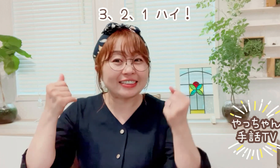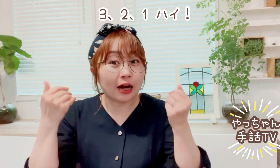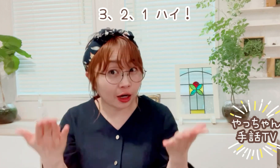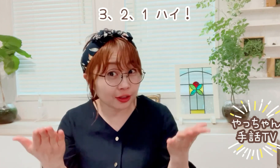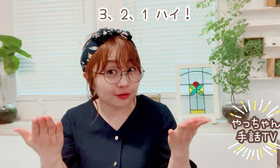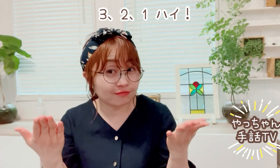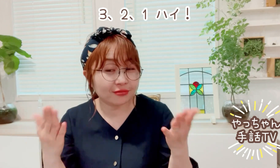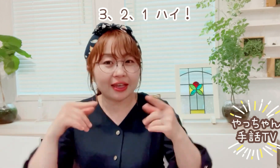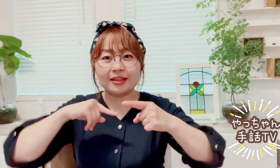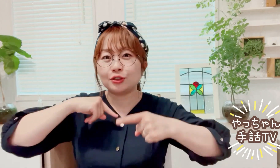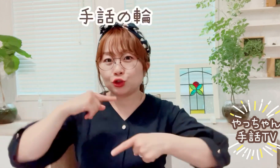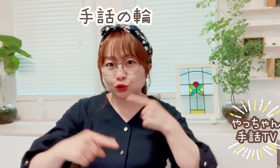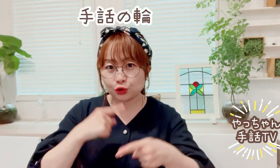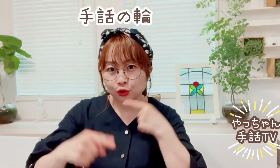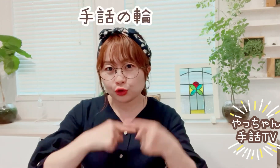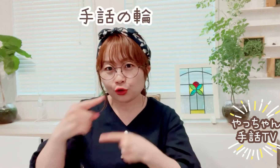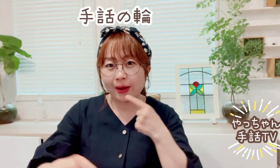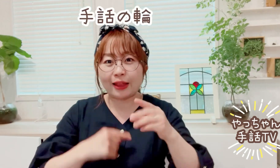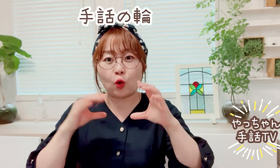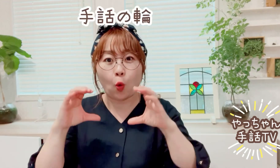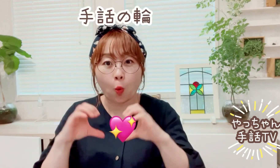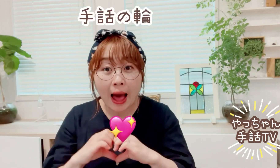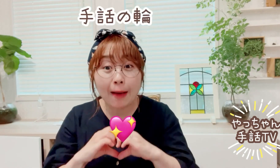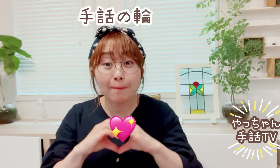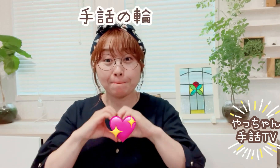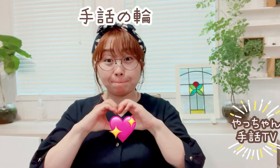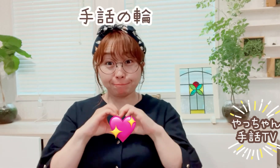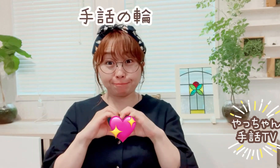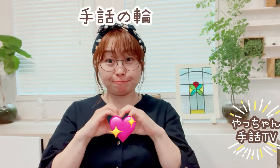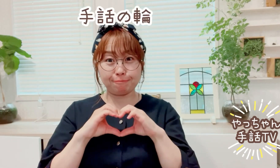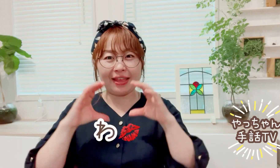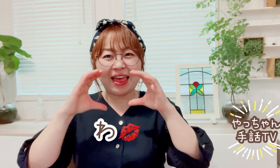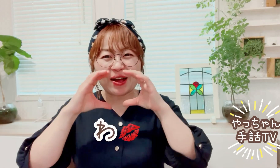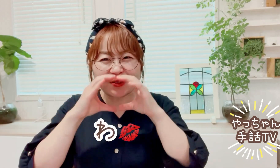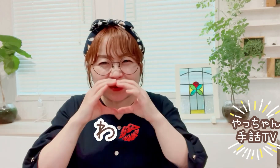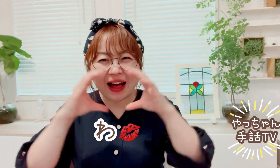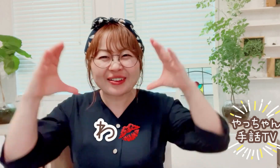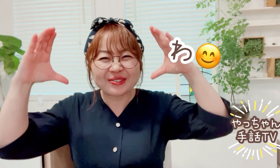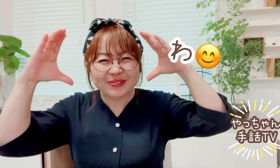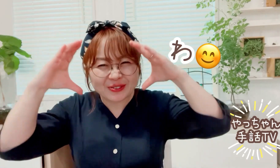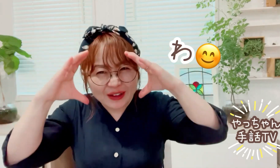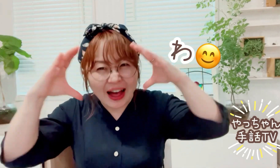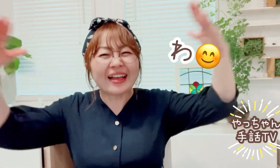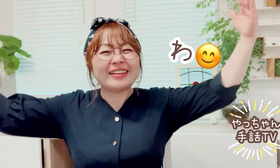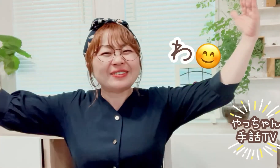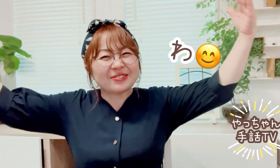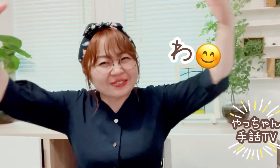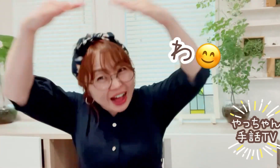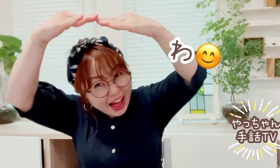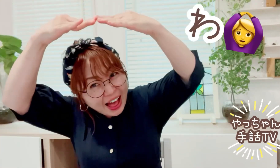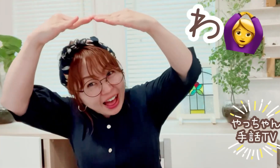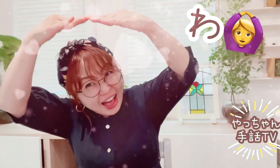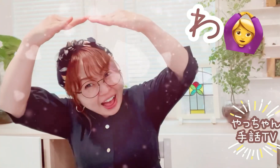3、2、1、はい。手話の和、和和和。